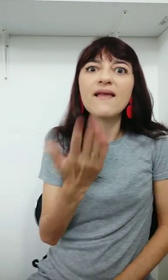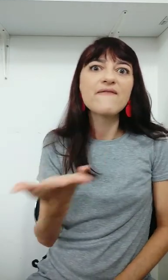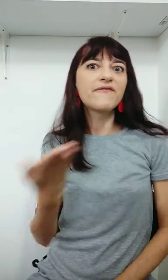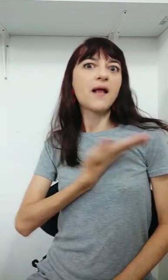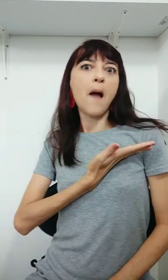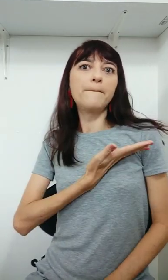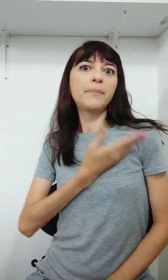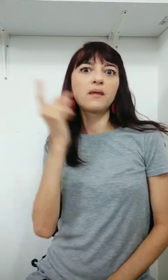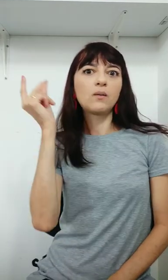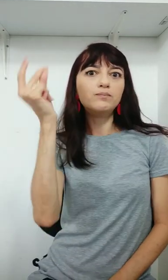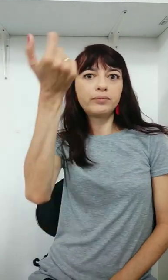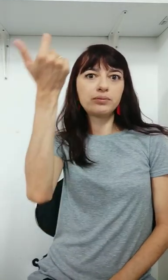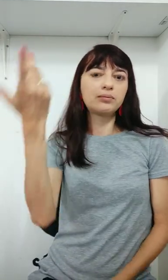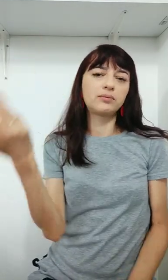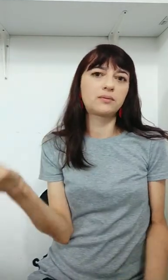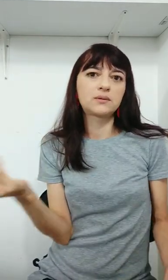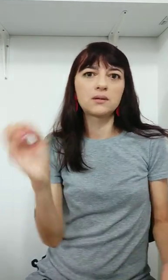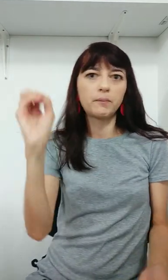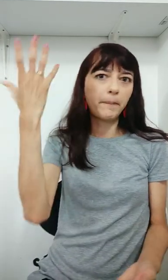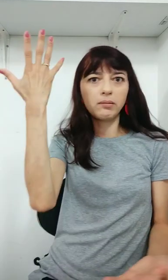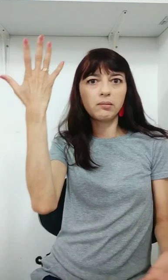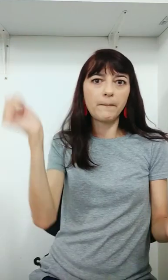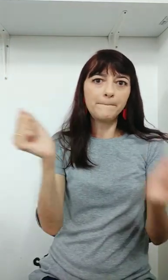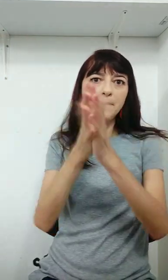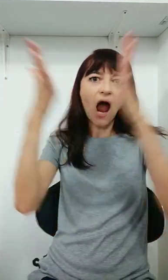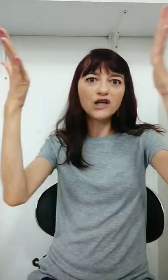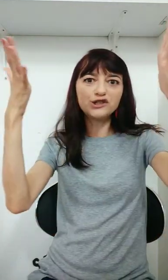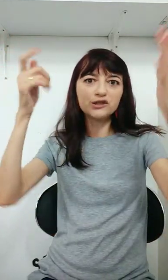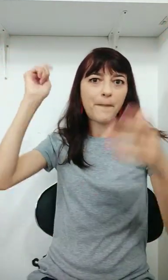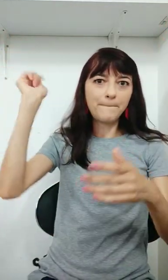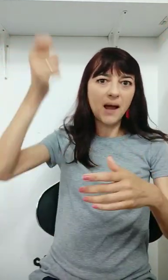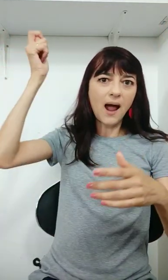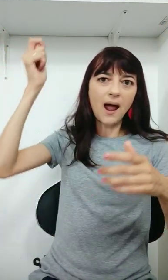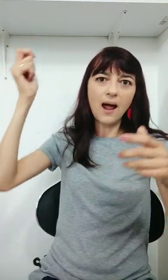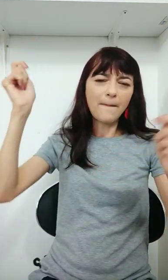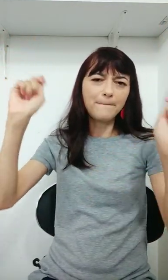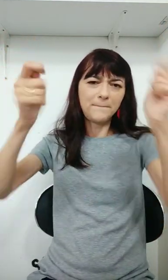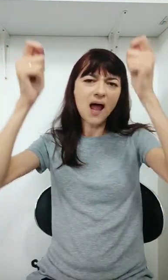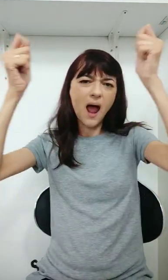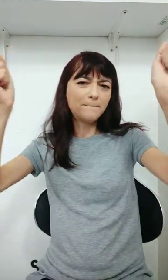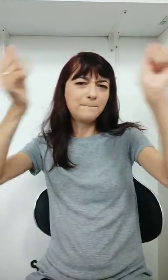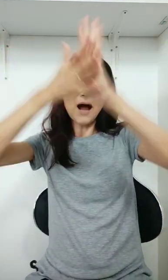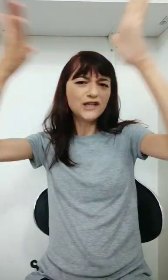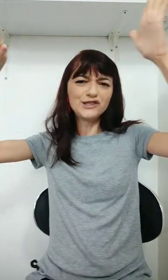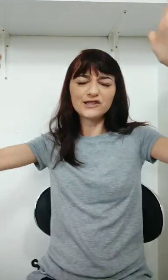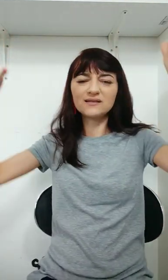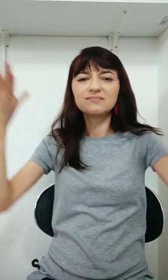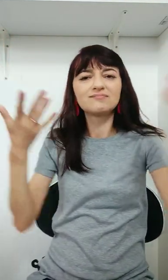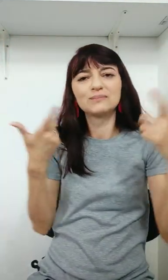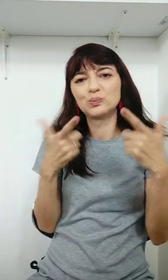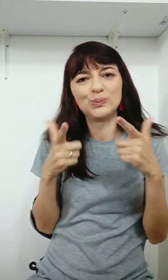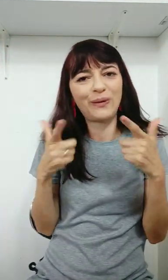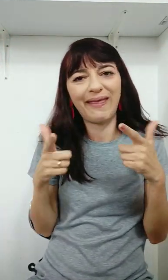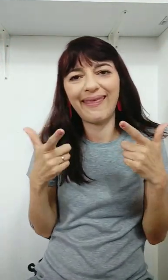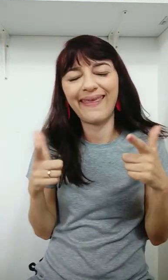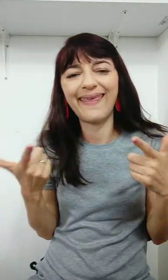Então, assim, ninguém vai ficar amigo de ninguém de uma hora para outra, né, gente? Nem se for num local onde tem ouvintes, né? Apenas